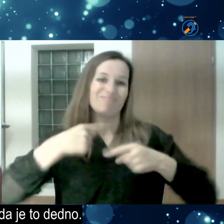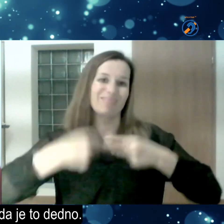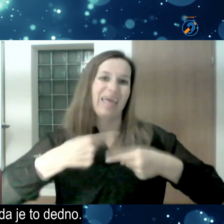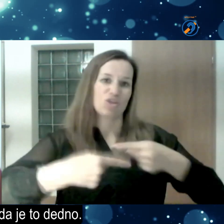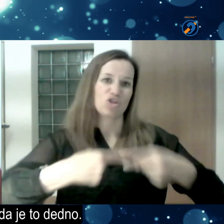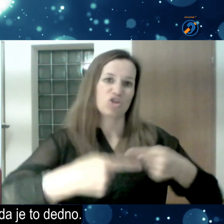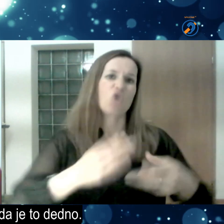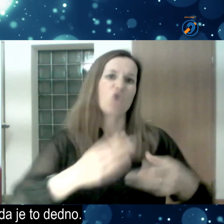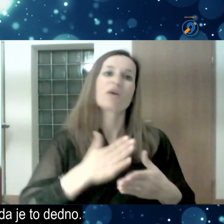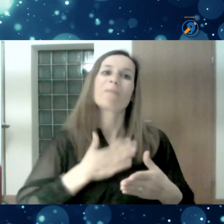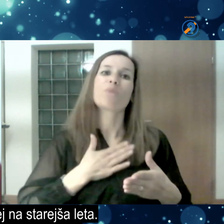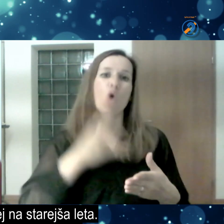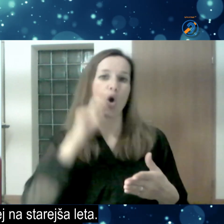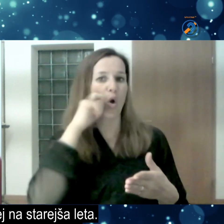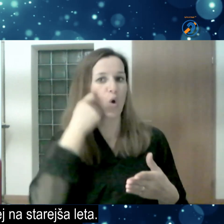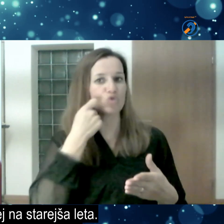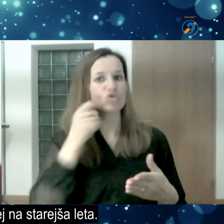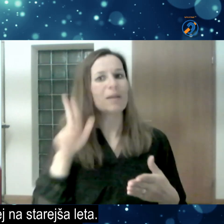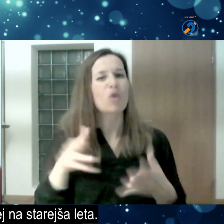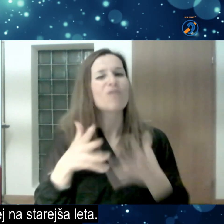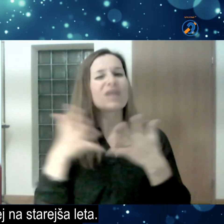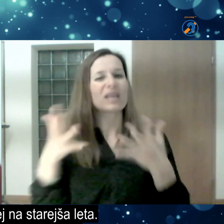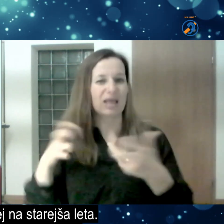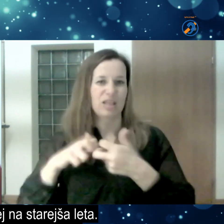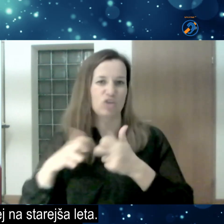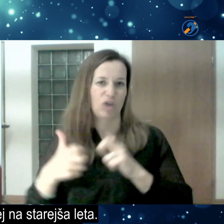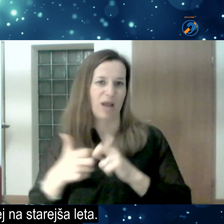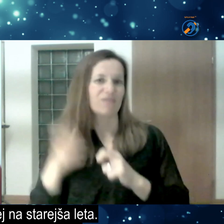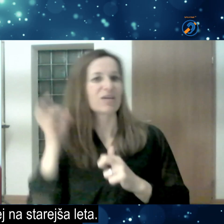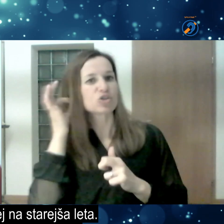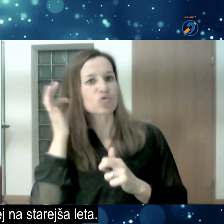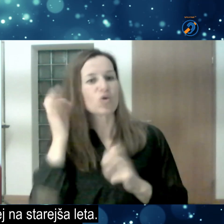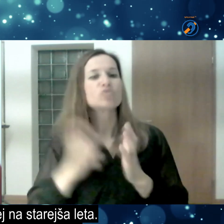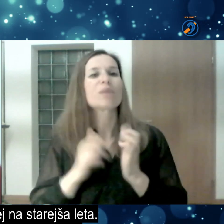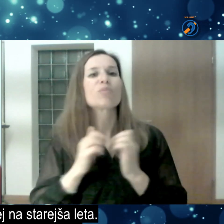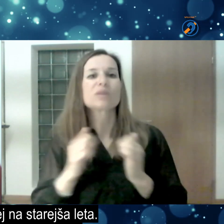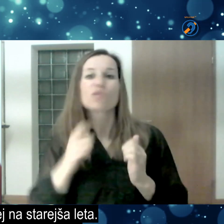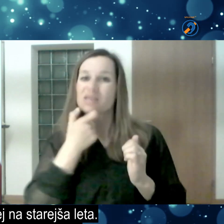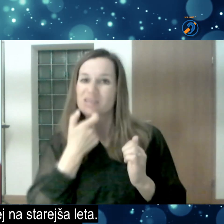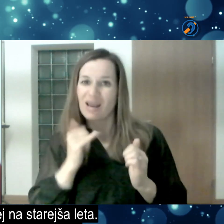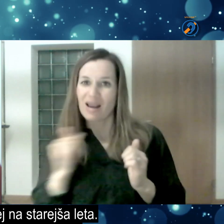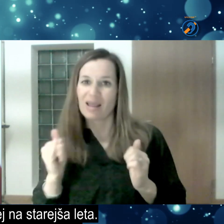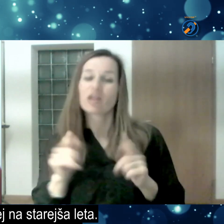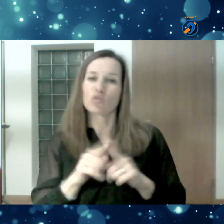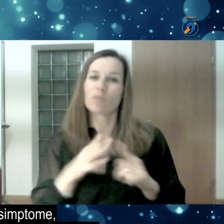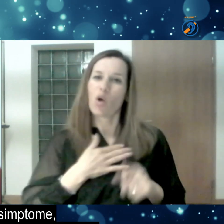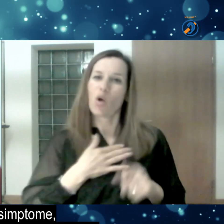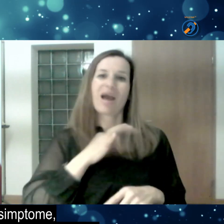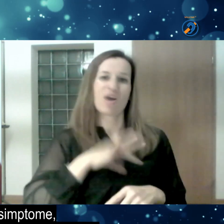oče je imel velike težave s sluhom, še posebej na starejša leta, tudi hčerka, opažam, da